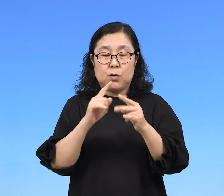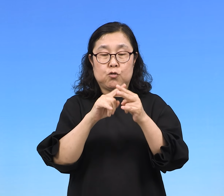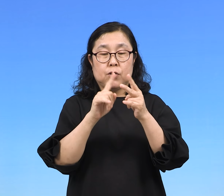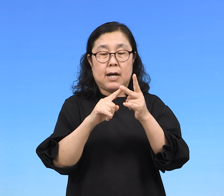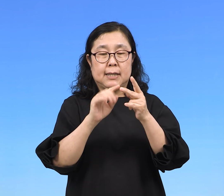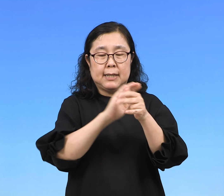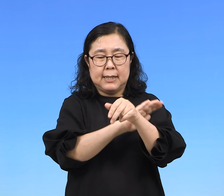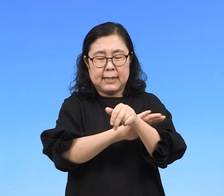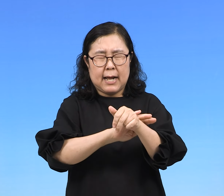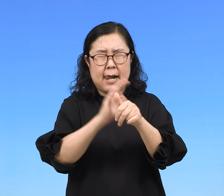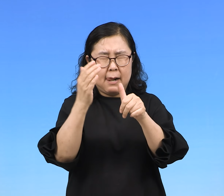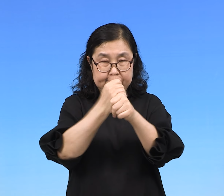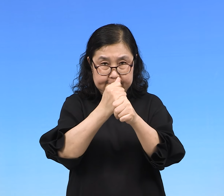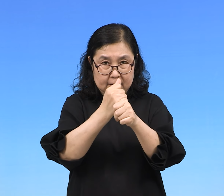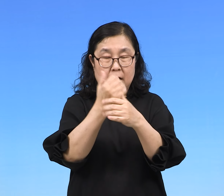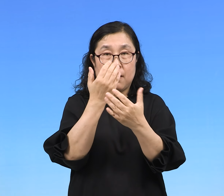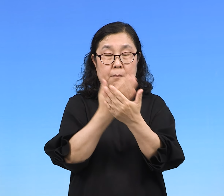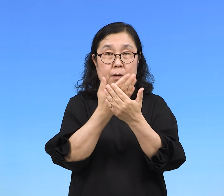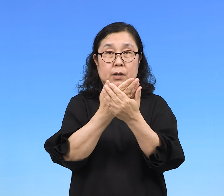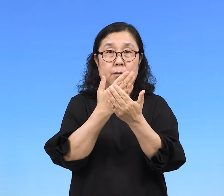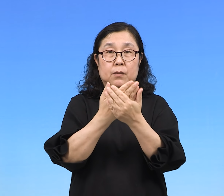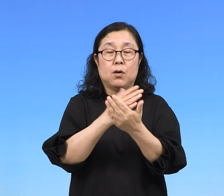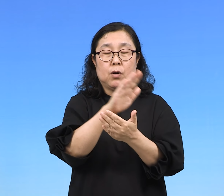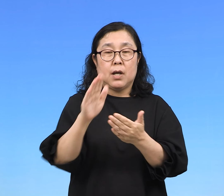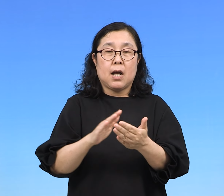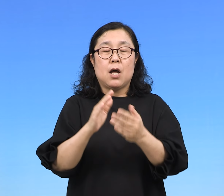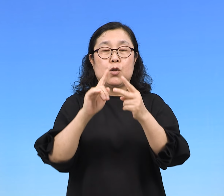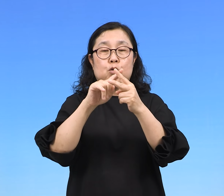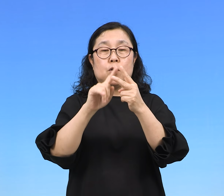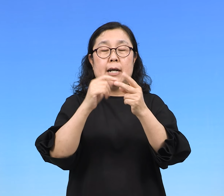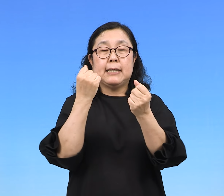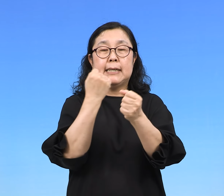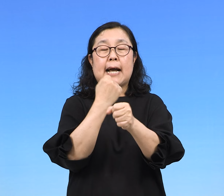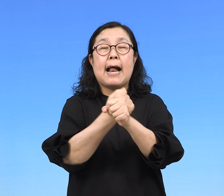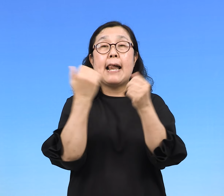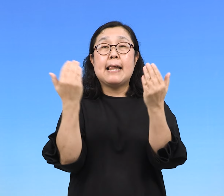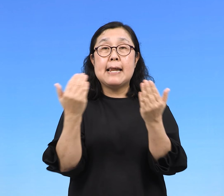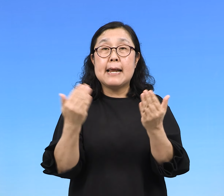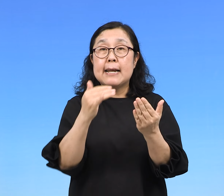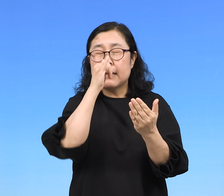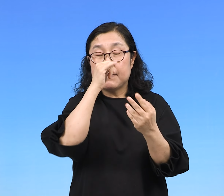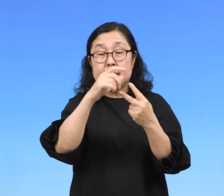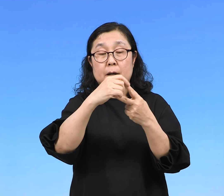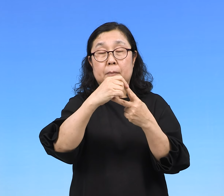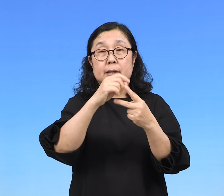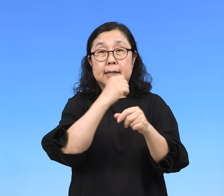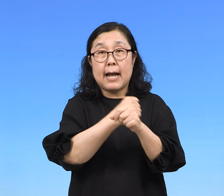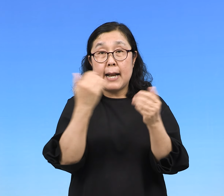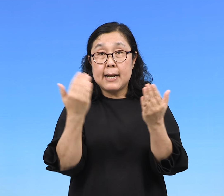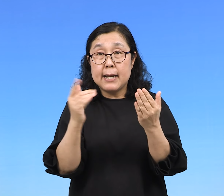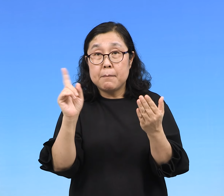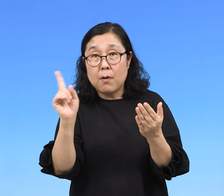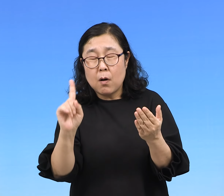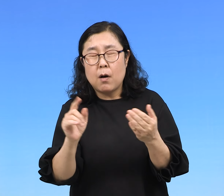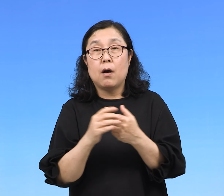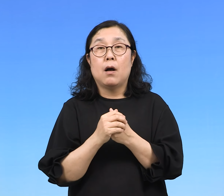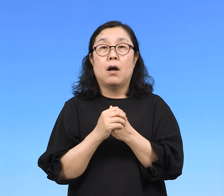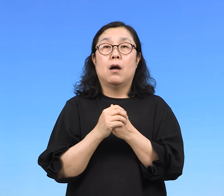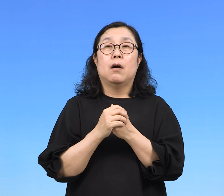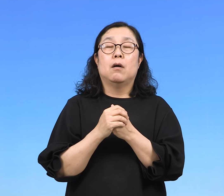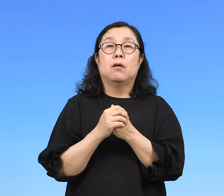된다고 생각합니다. 본문에서 우리가 찾아야 되는 두 가지 할 일, 진짜 중요한 거 뭐냐? 첫 번째 할 일이 뭐냐?